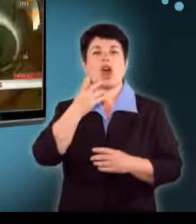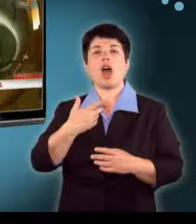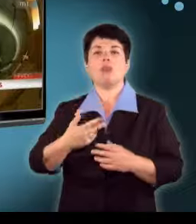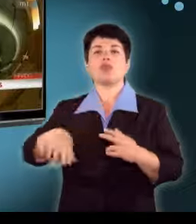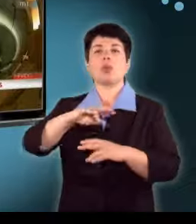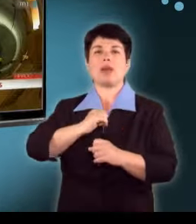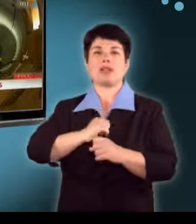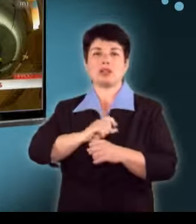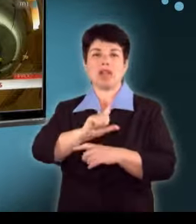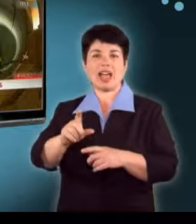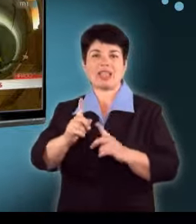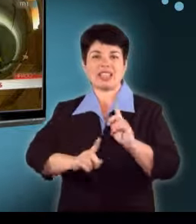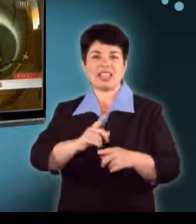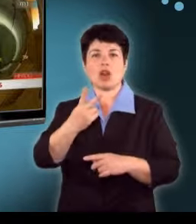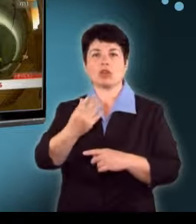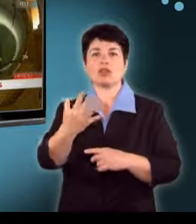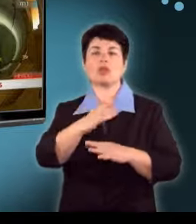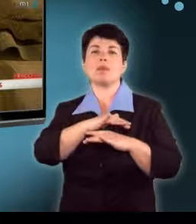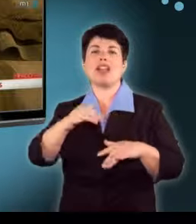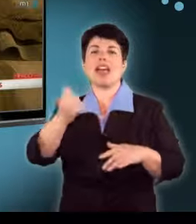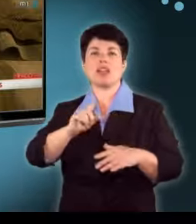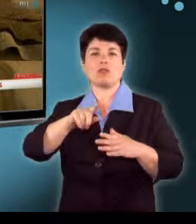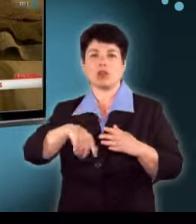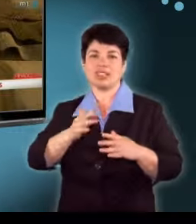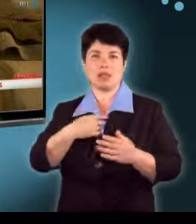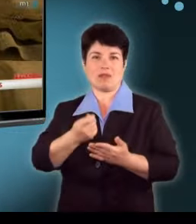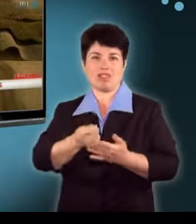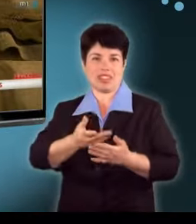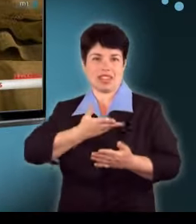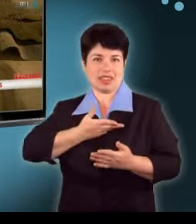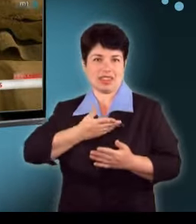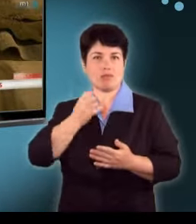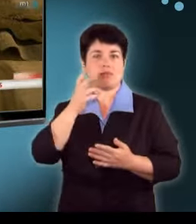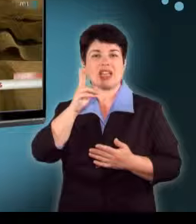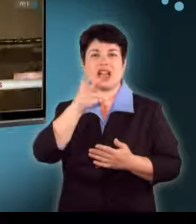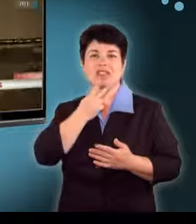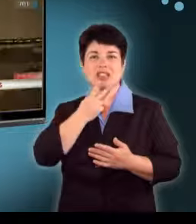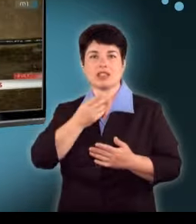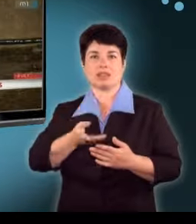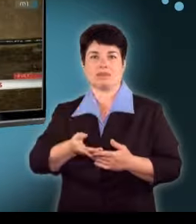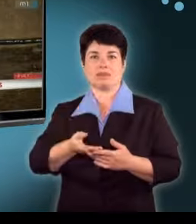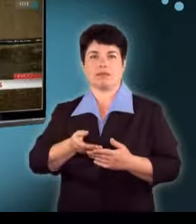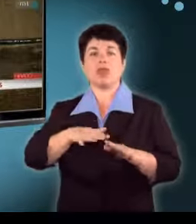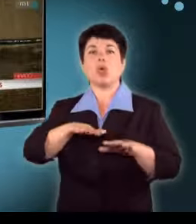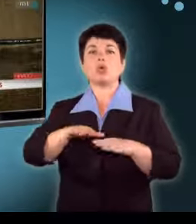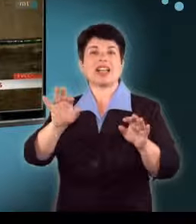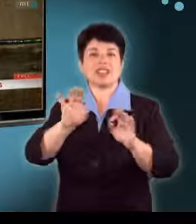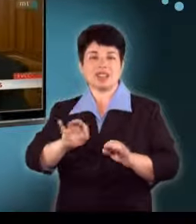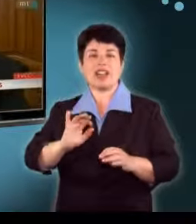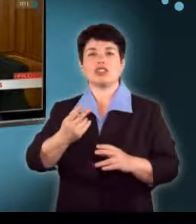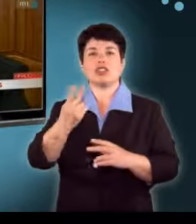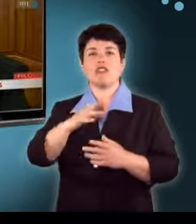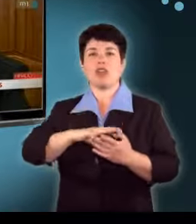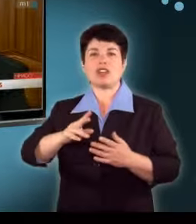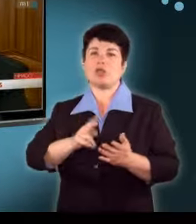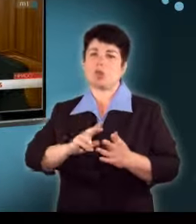nem fizeti a BKV. A közlekedési vállalat és a főváros azonban nem tartja jogosnak a követelést. És most a